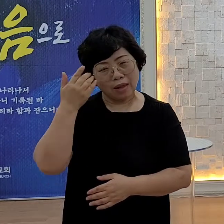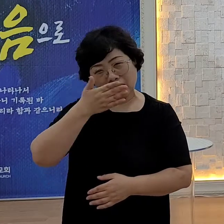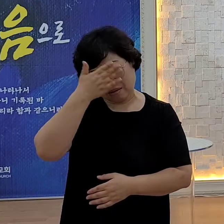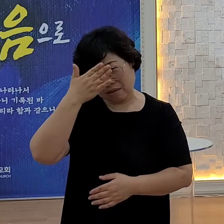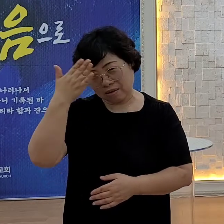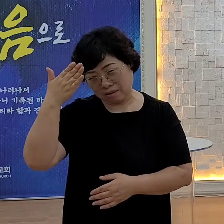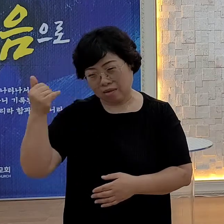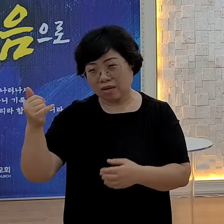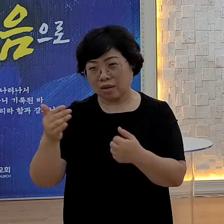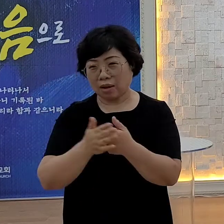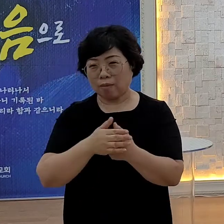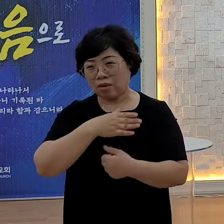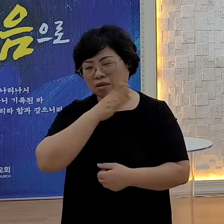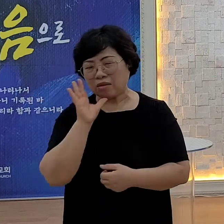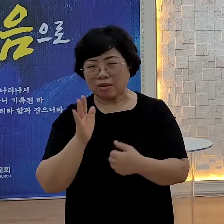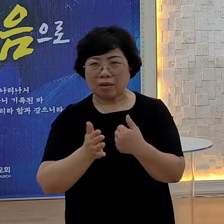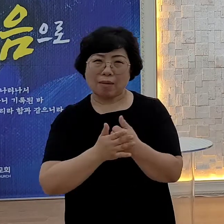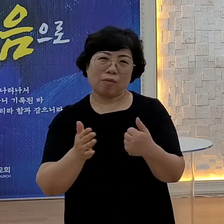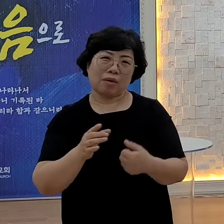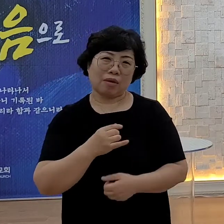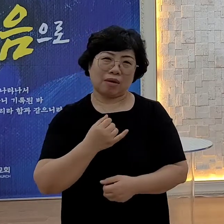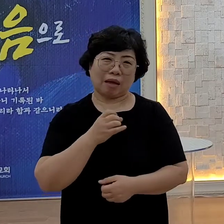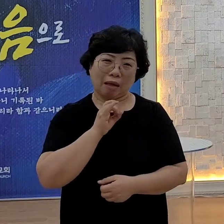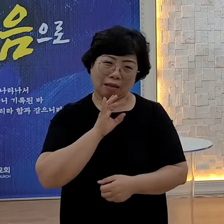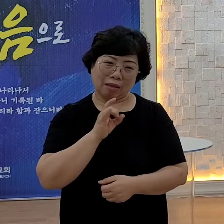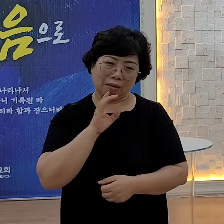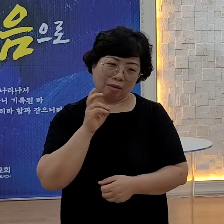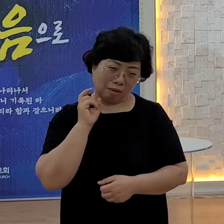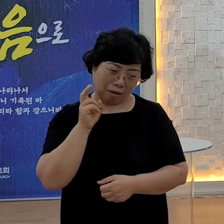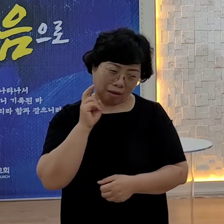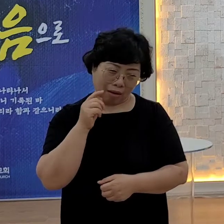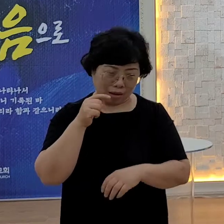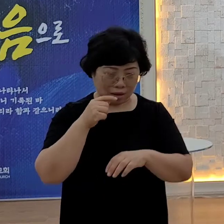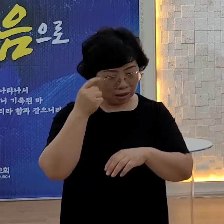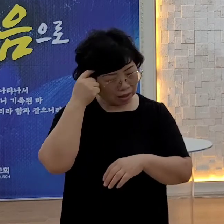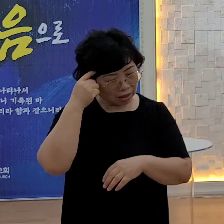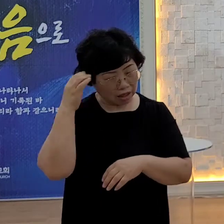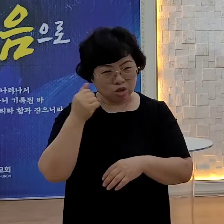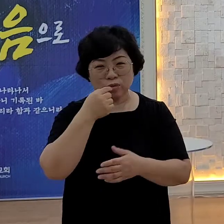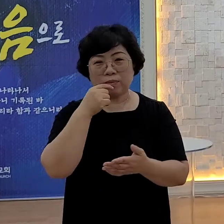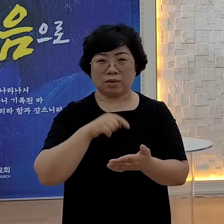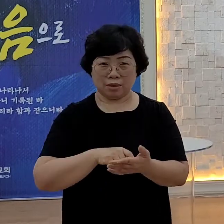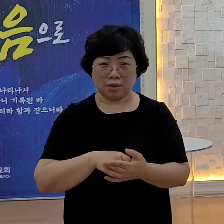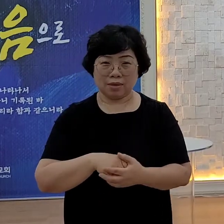뭐 굳이 애가 있어야 하나. 애가 없어도 우리 둘이서 부부가